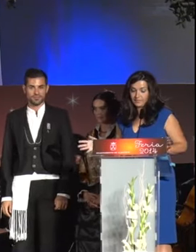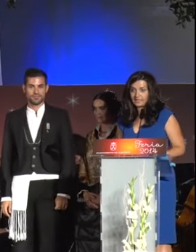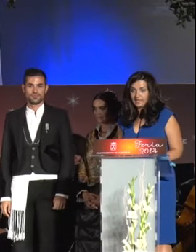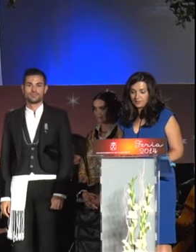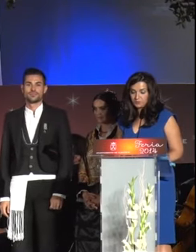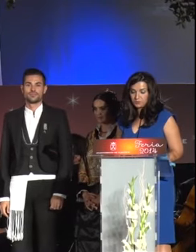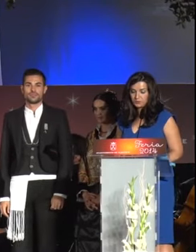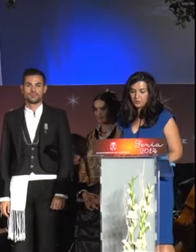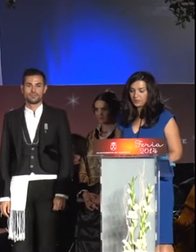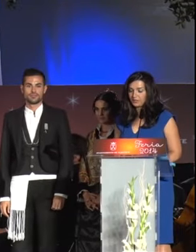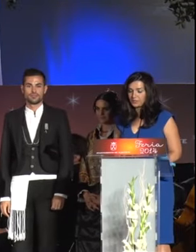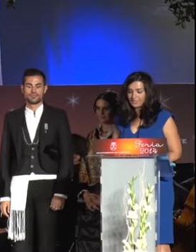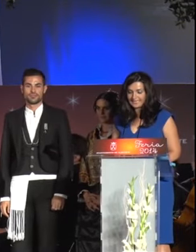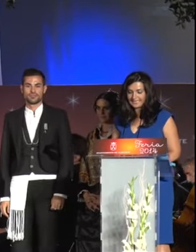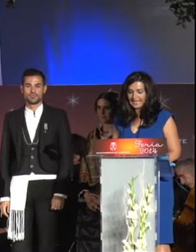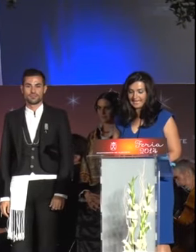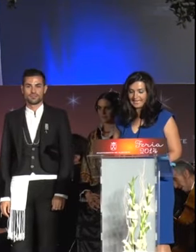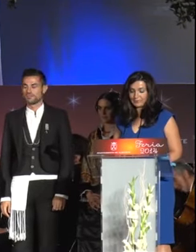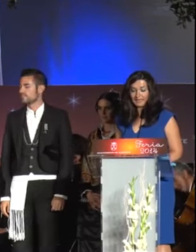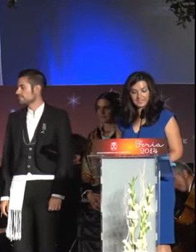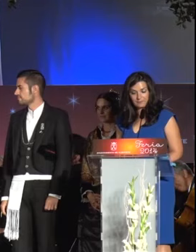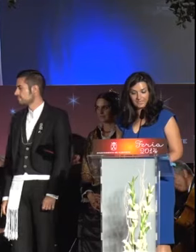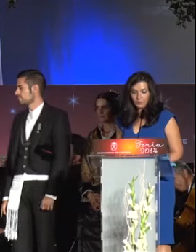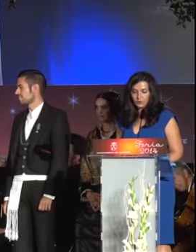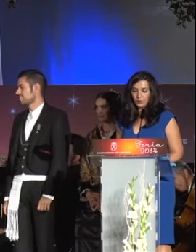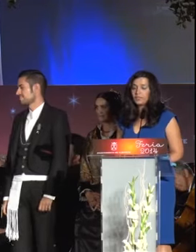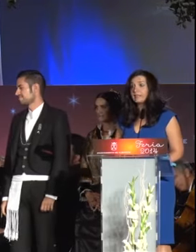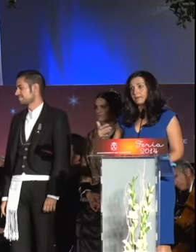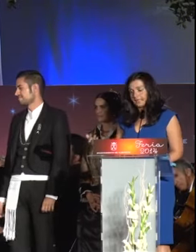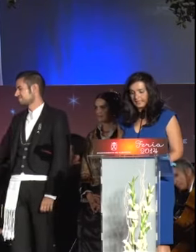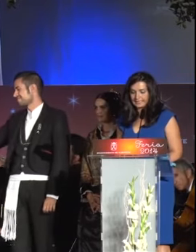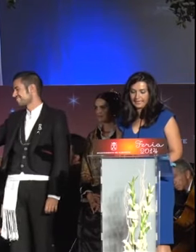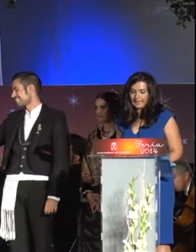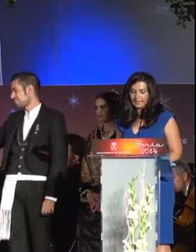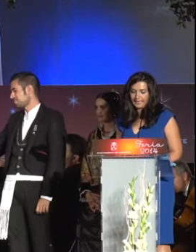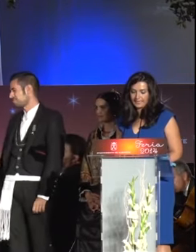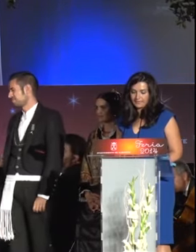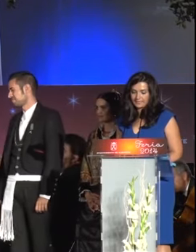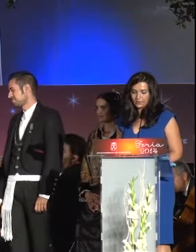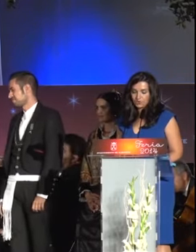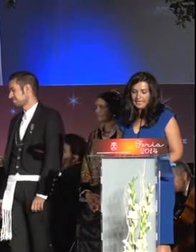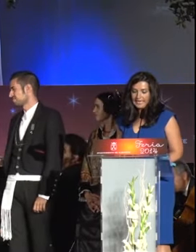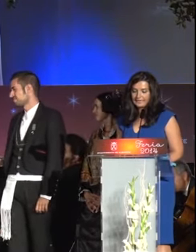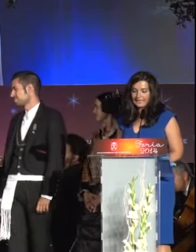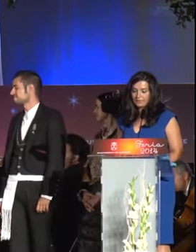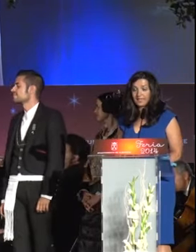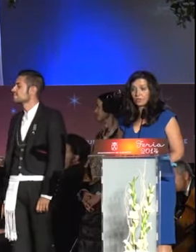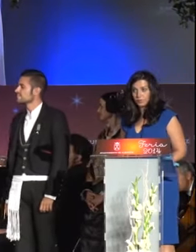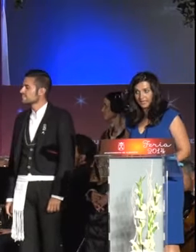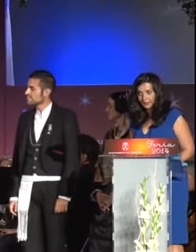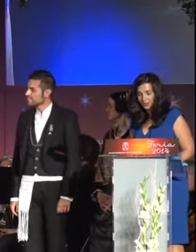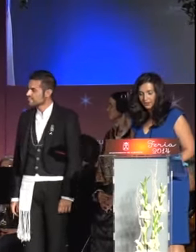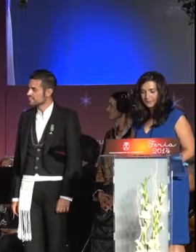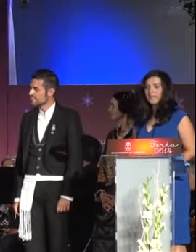2014. La suerte está echada. En unos minutos conoceremos quiénes serán las parejas de Manchegos de honor y también quién será la pareja de Manchegos de la Feria